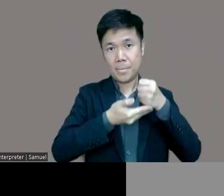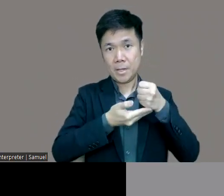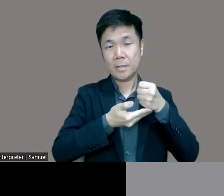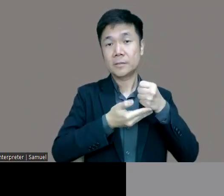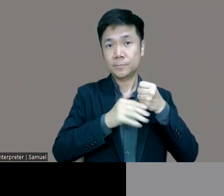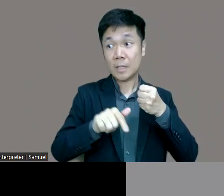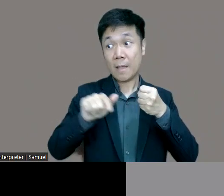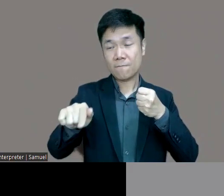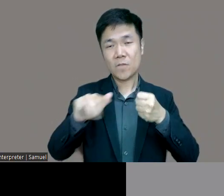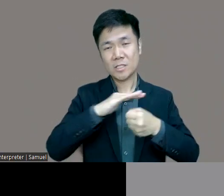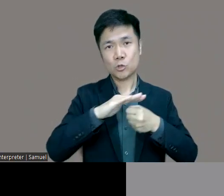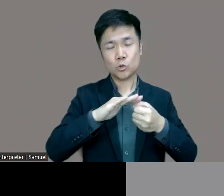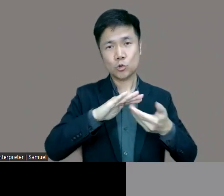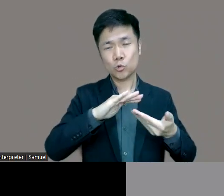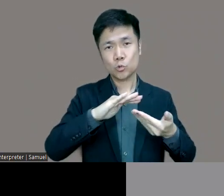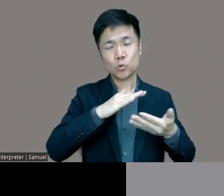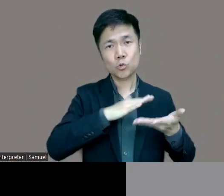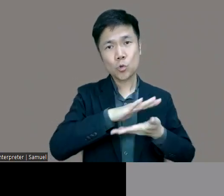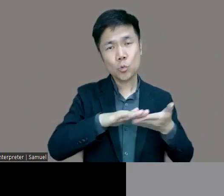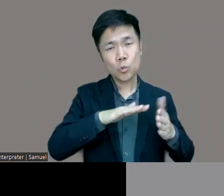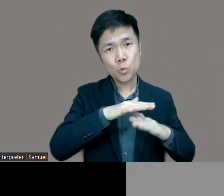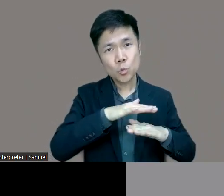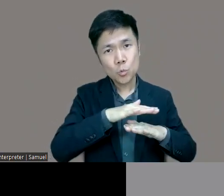le CBM